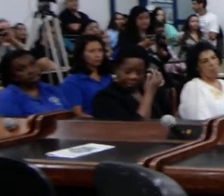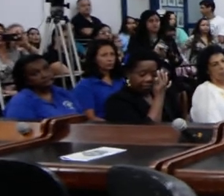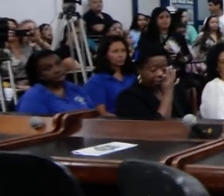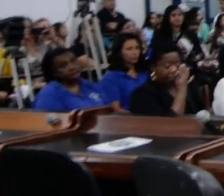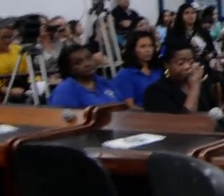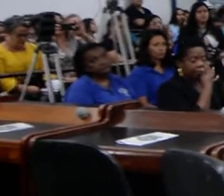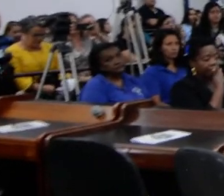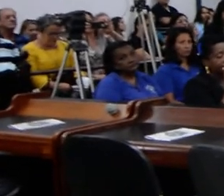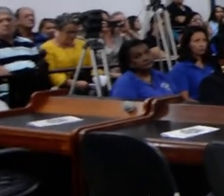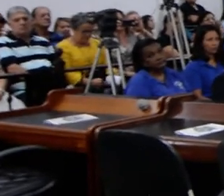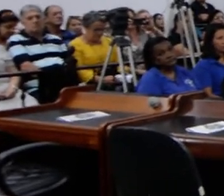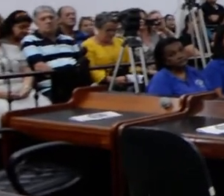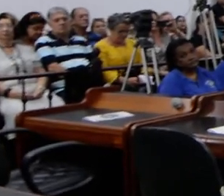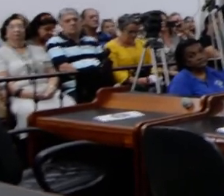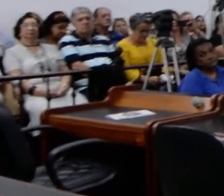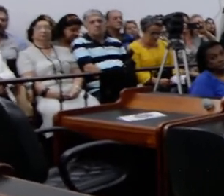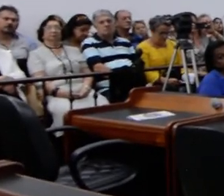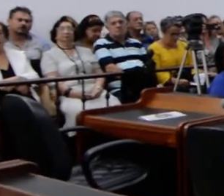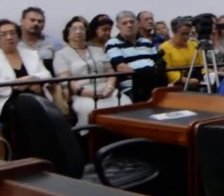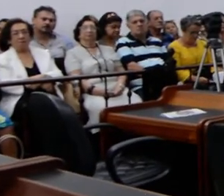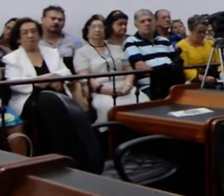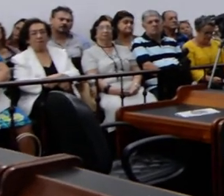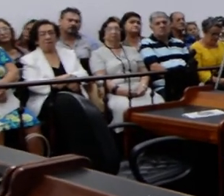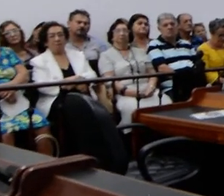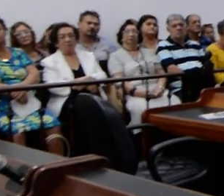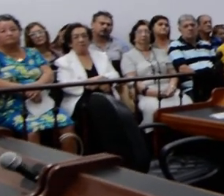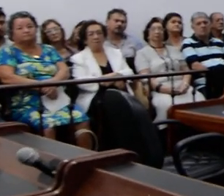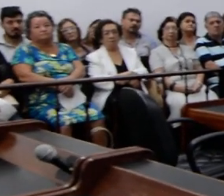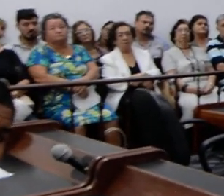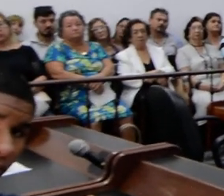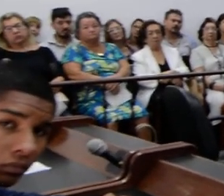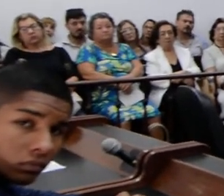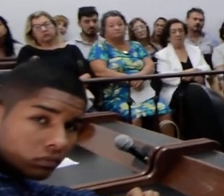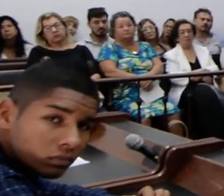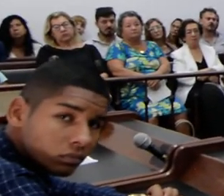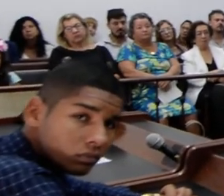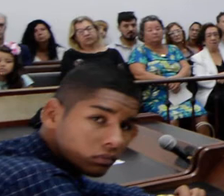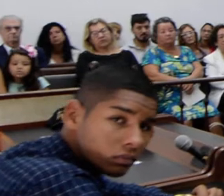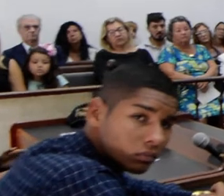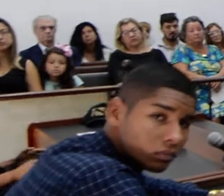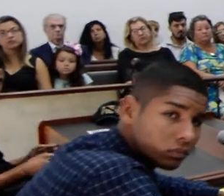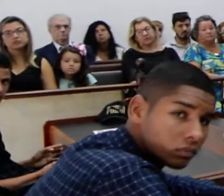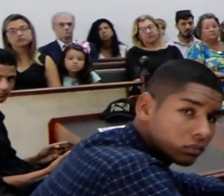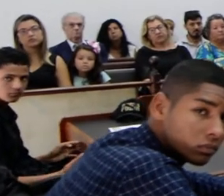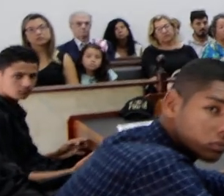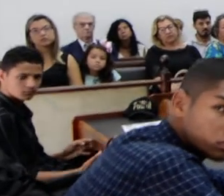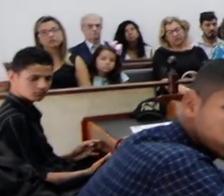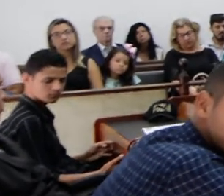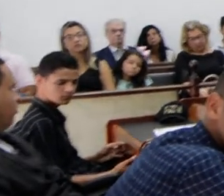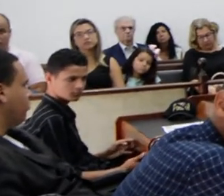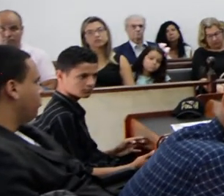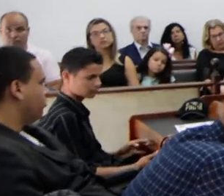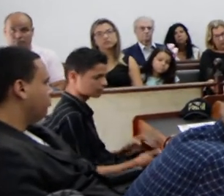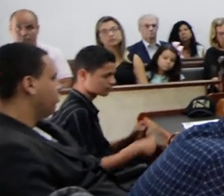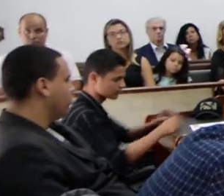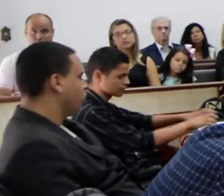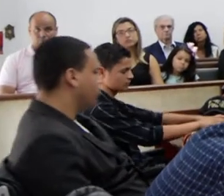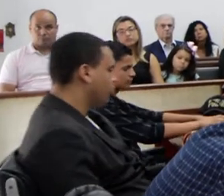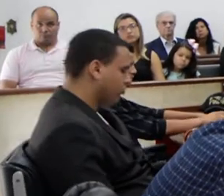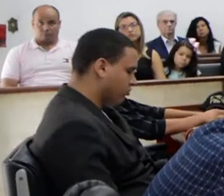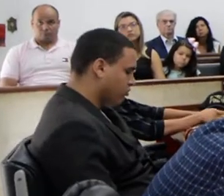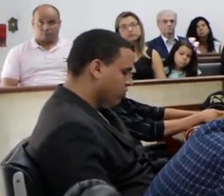Corrêa. Lerei, vou ler, vou fazer a mesma forma como foi feito com os outros presidentes, para que